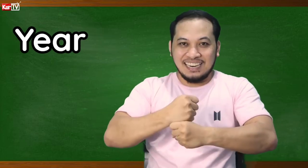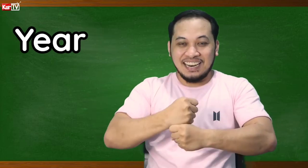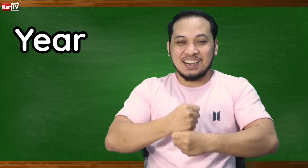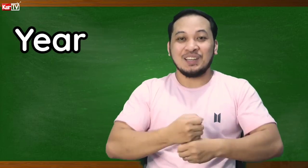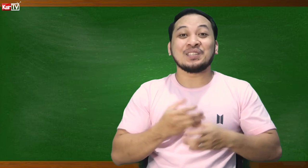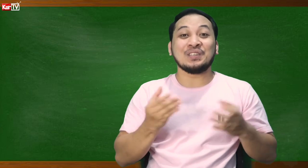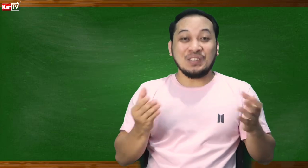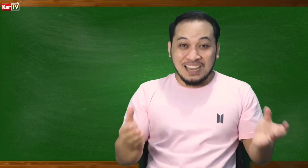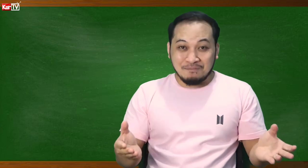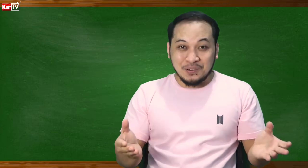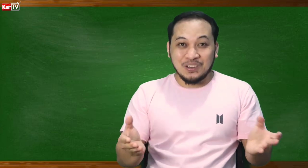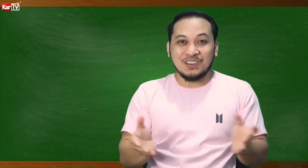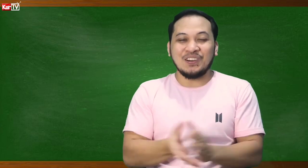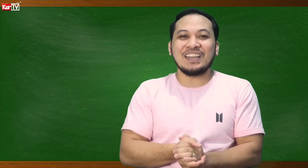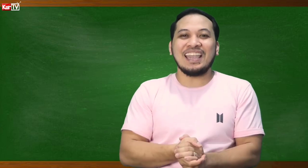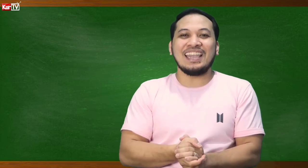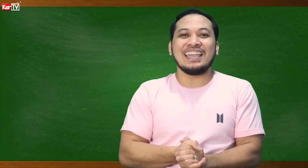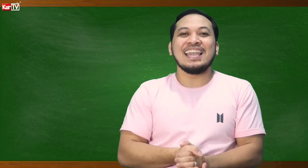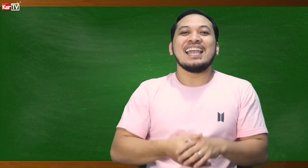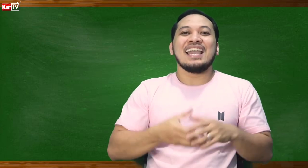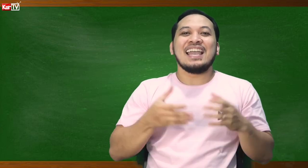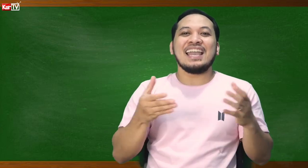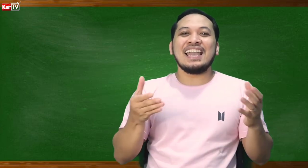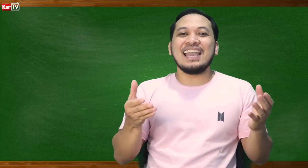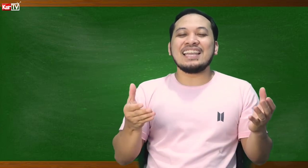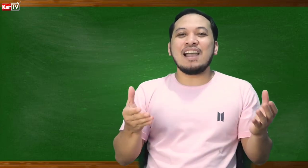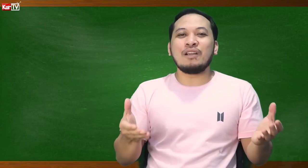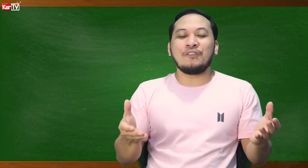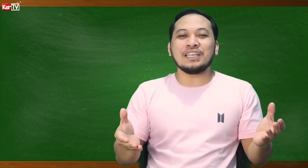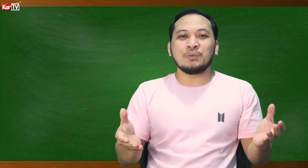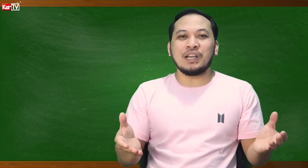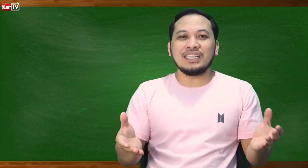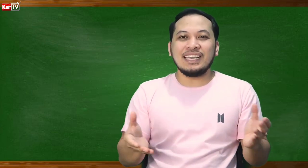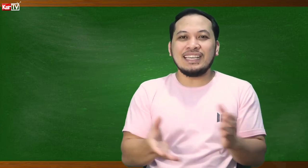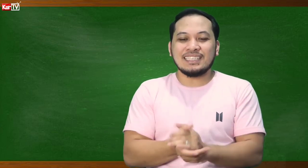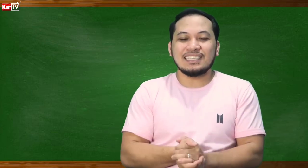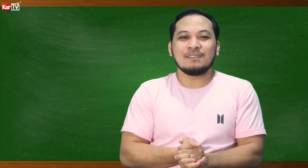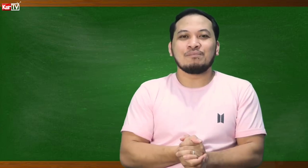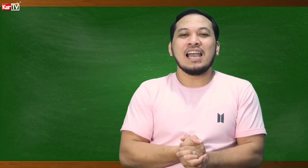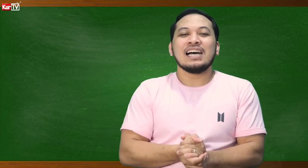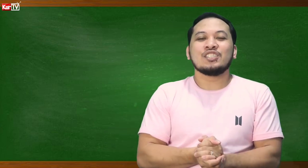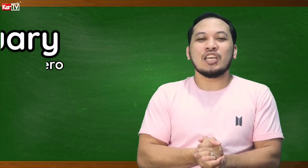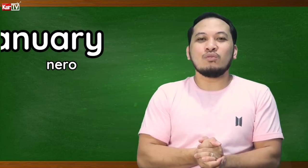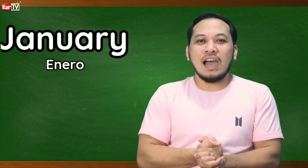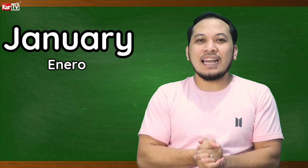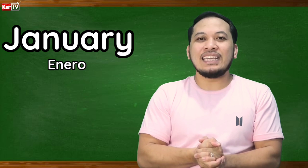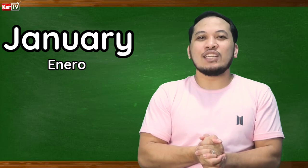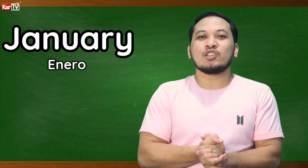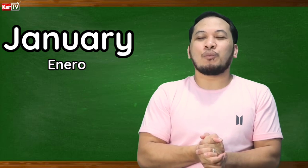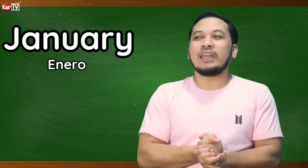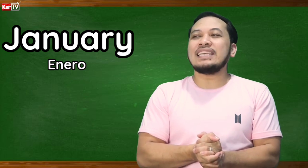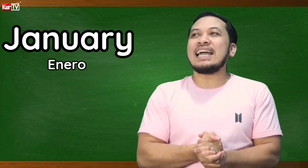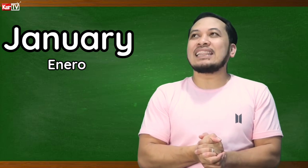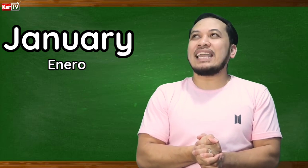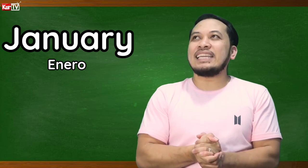year. So, yun lang po yun. Okay. And our first word is January. So, pwede nating